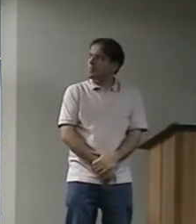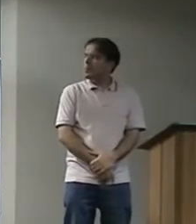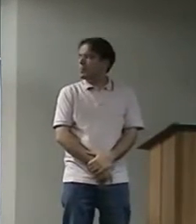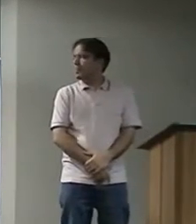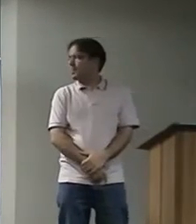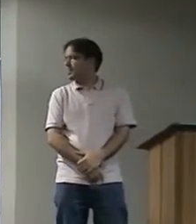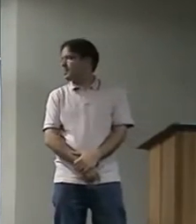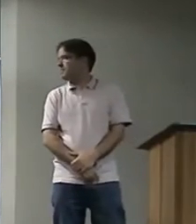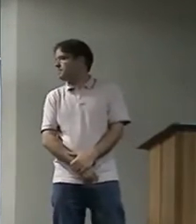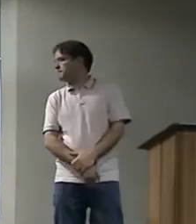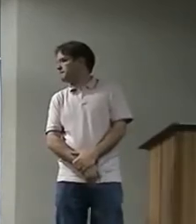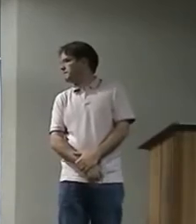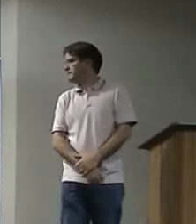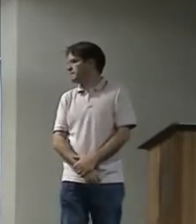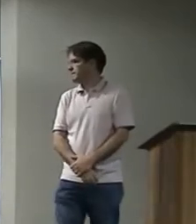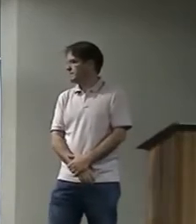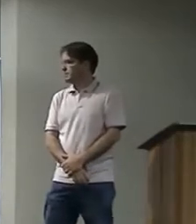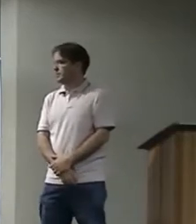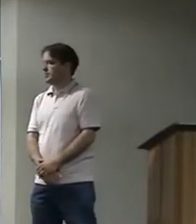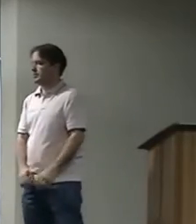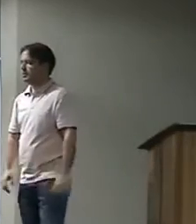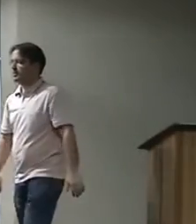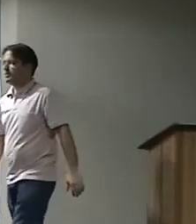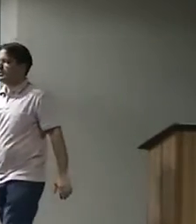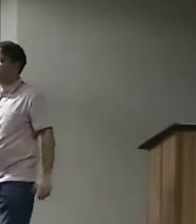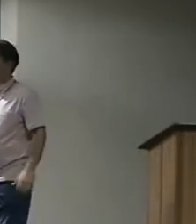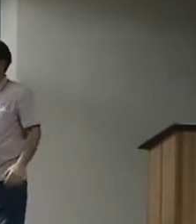Eu acho que precisa chegar um pouquinho para trás